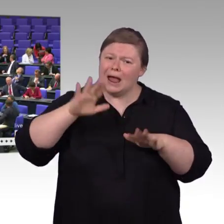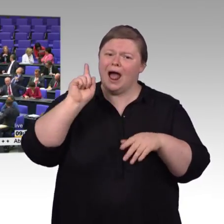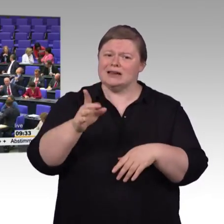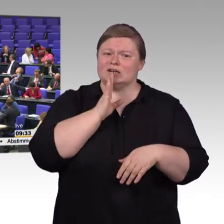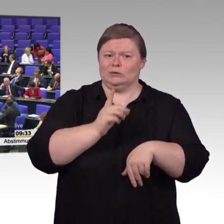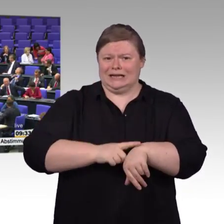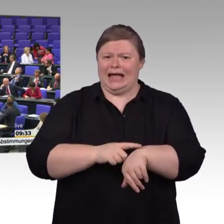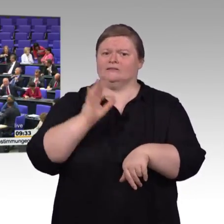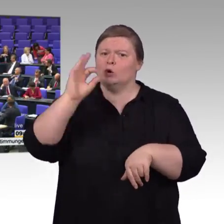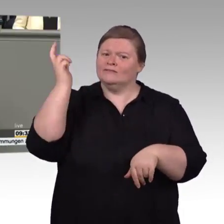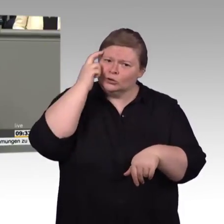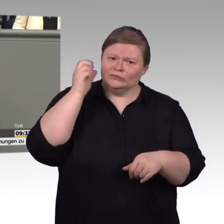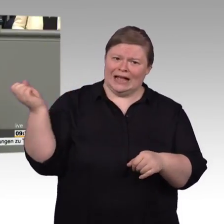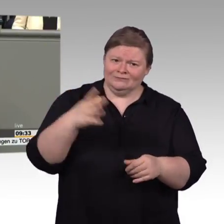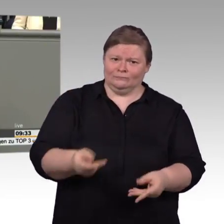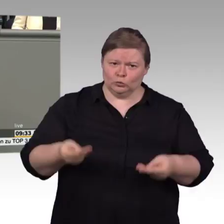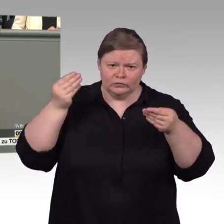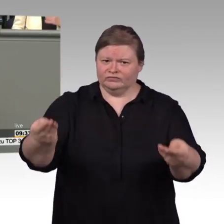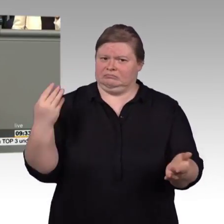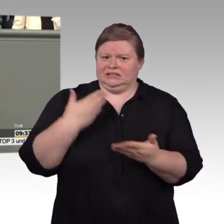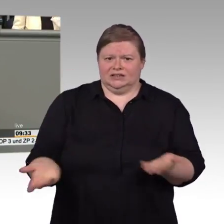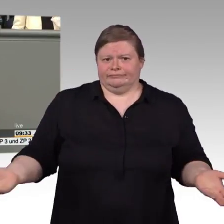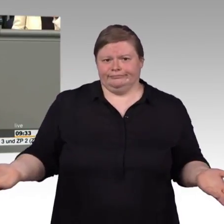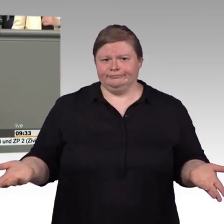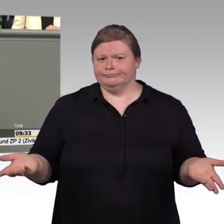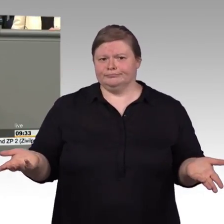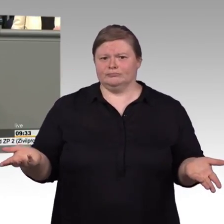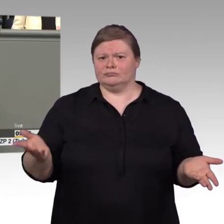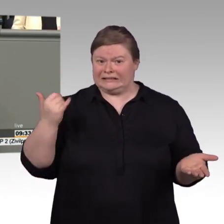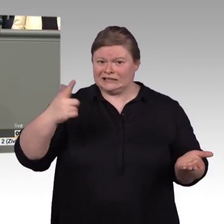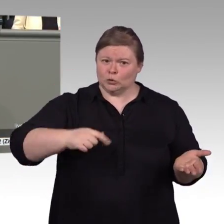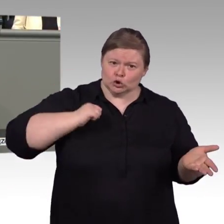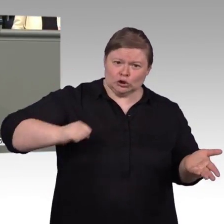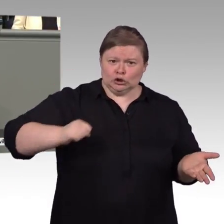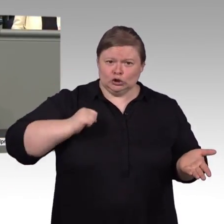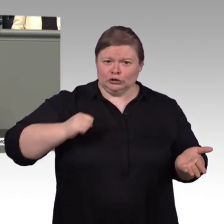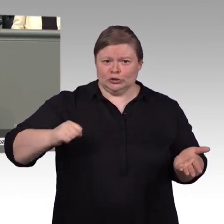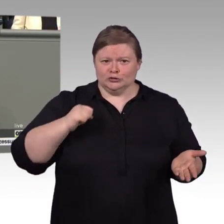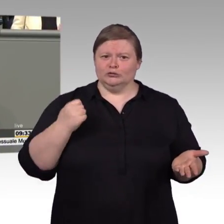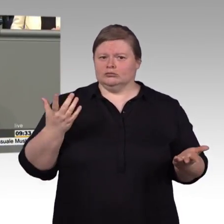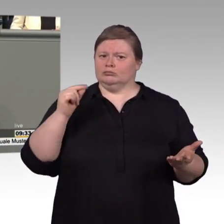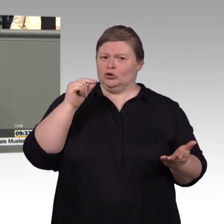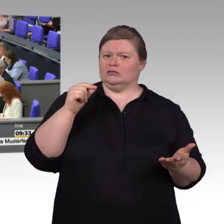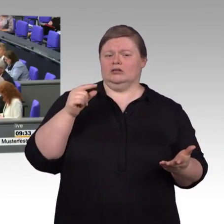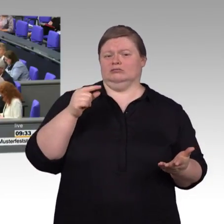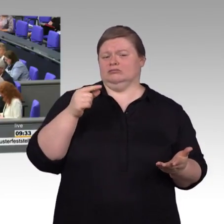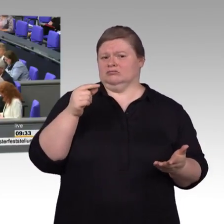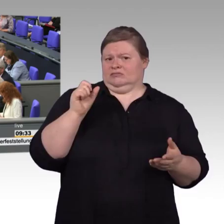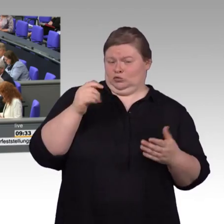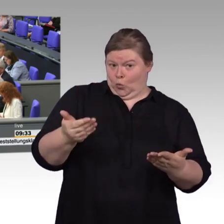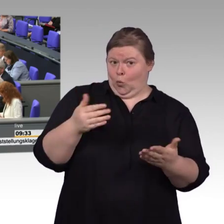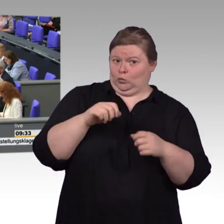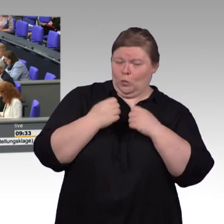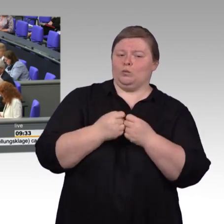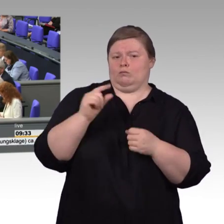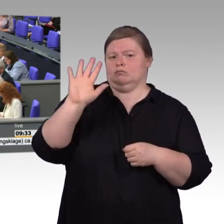Ihrem Versäumnis. Aber auch jetzt gilt, es gibt einen Unterschied zwischen schnellem und vorschnellem Handeln. In diesem Fall geht es